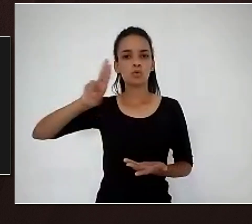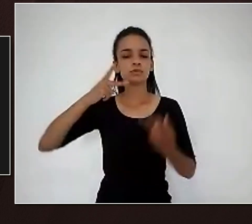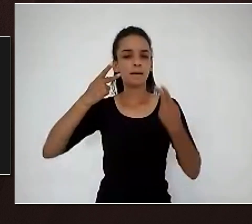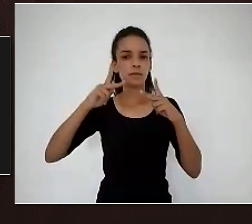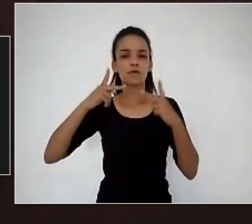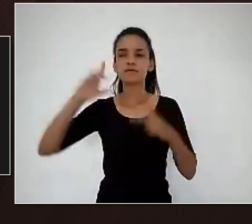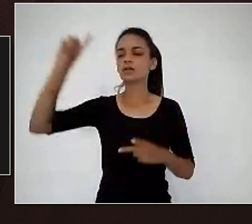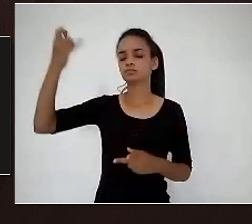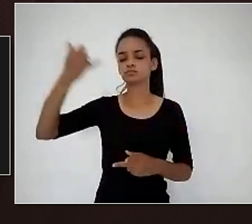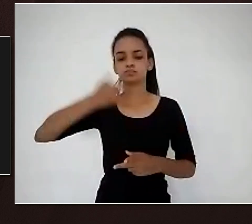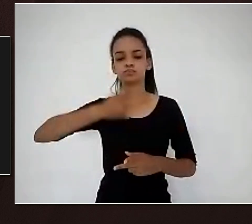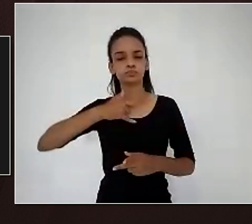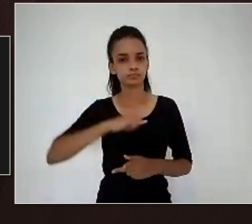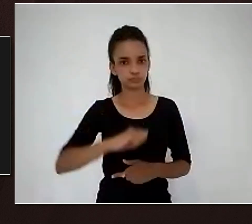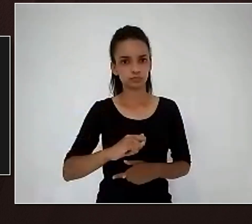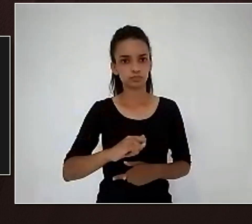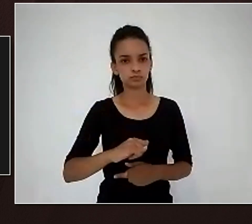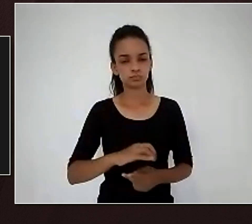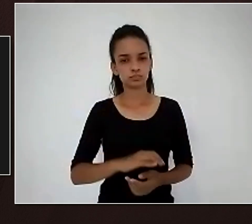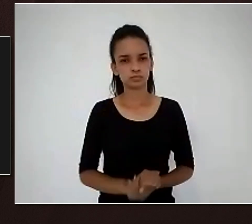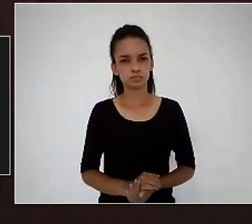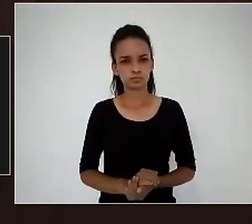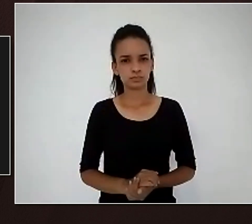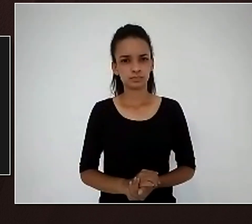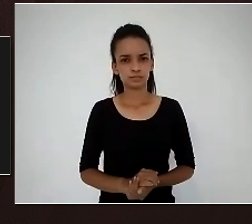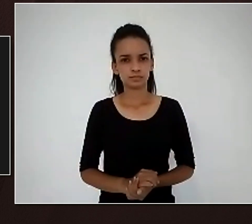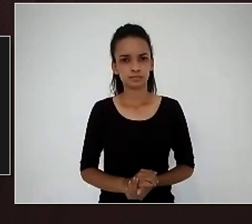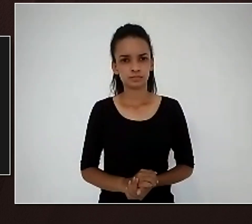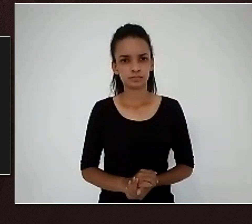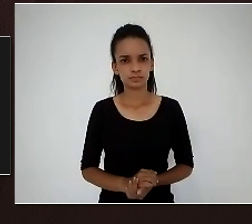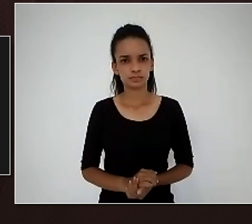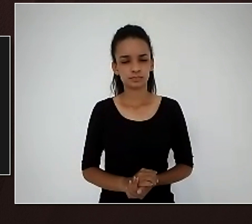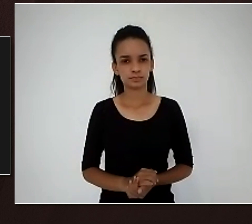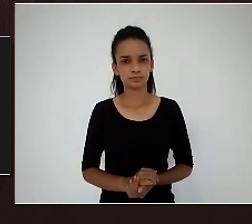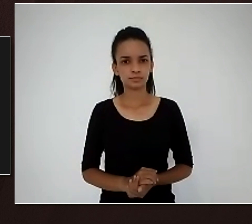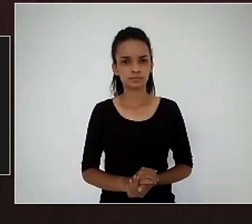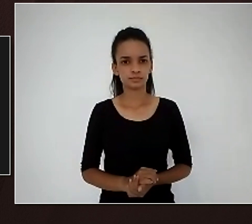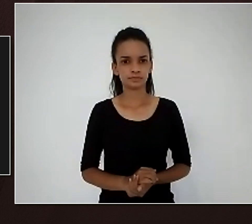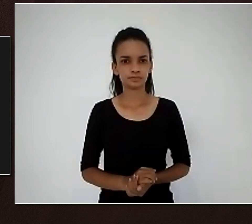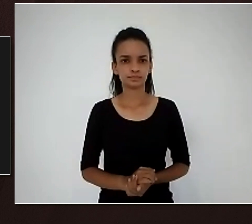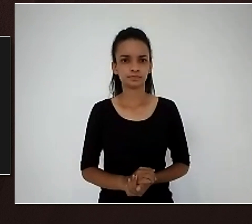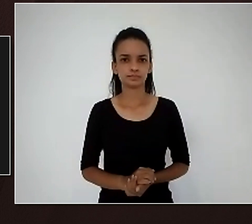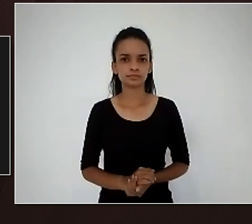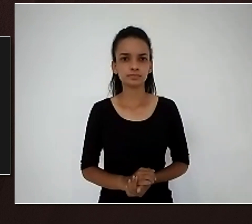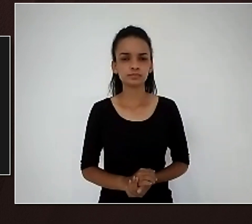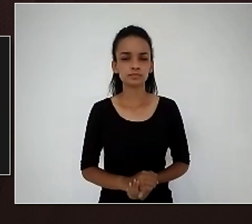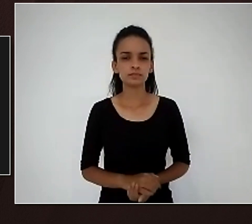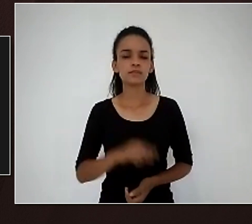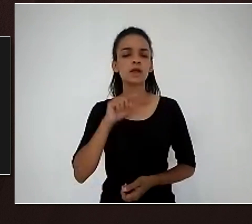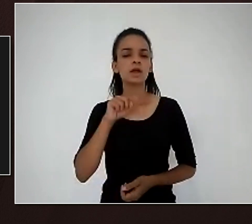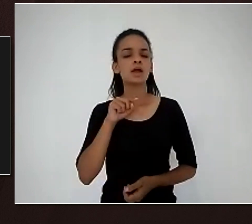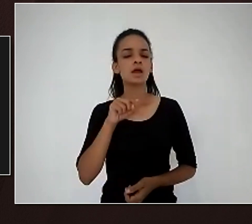asunto nosotros debemos creer, ¿no?, que toda la palabra que se está